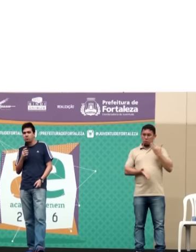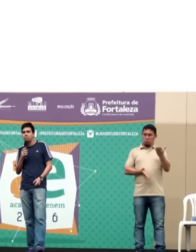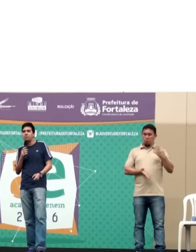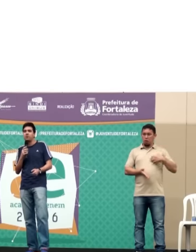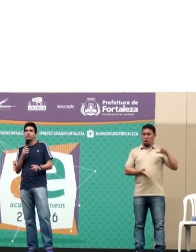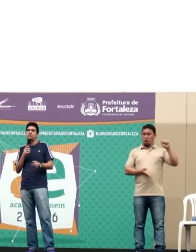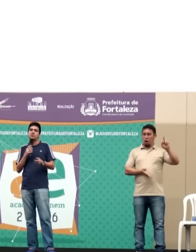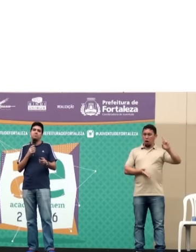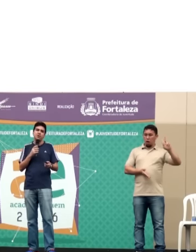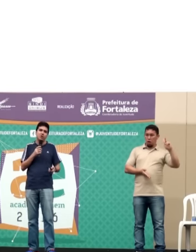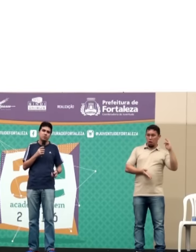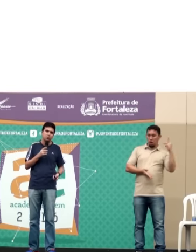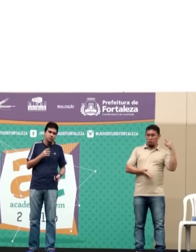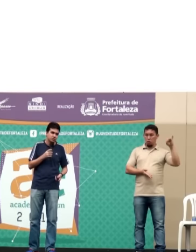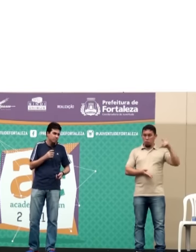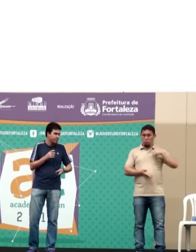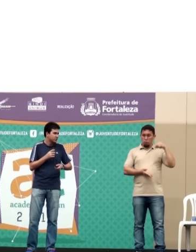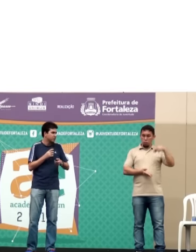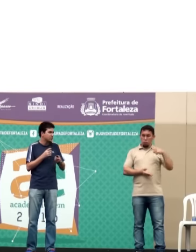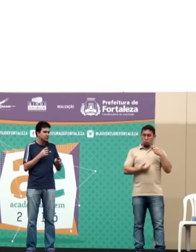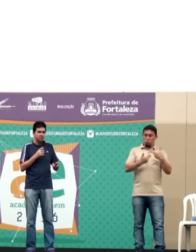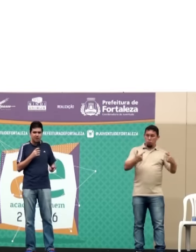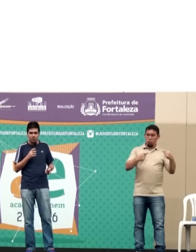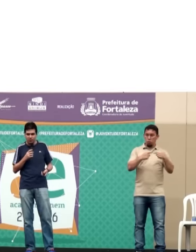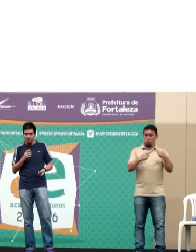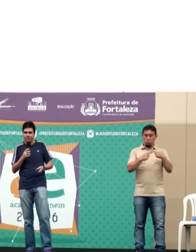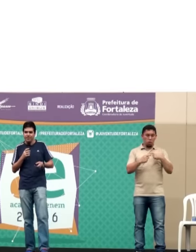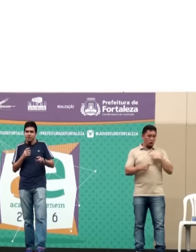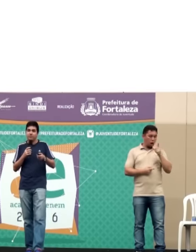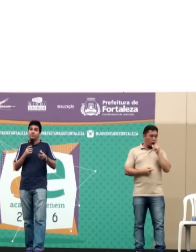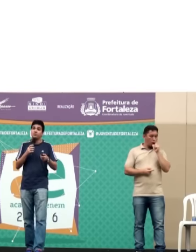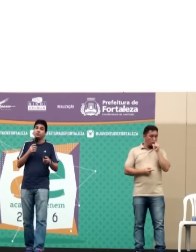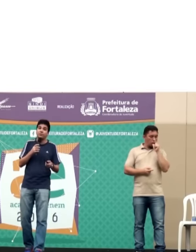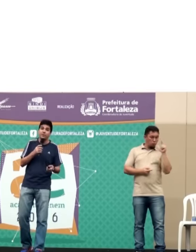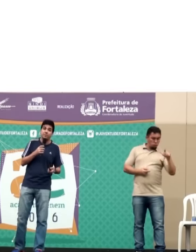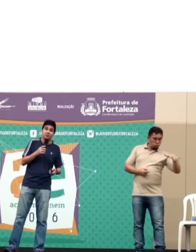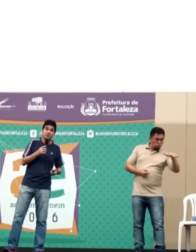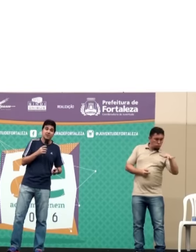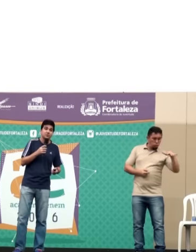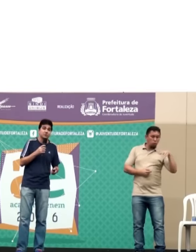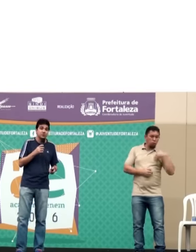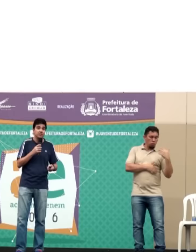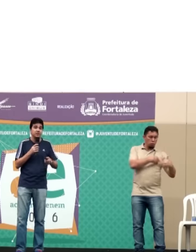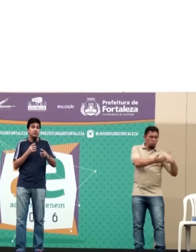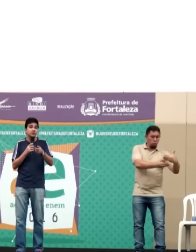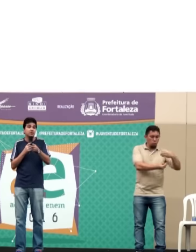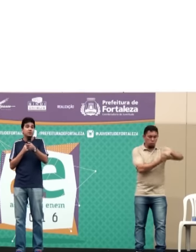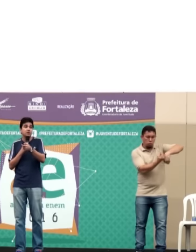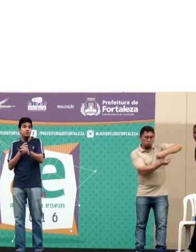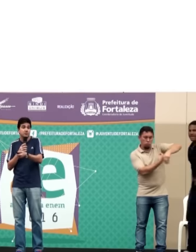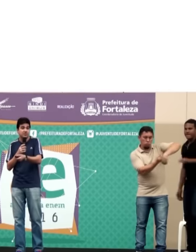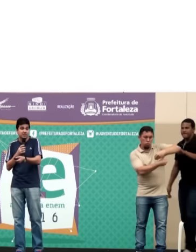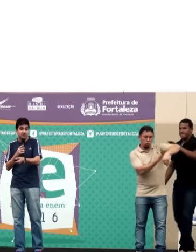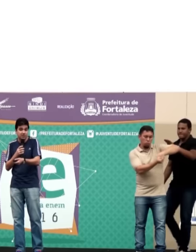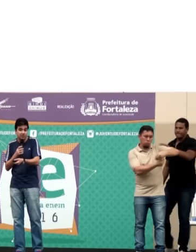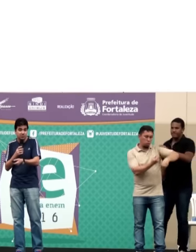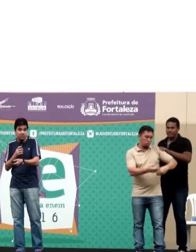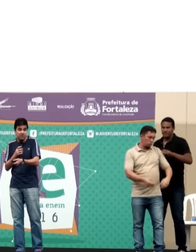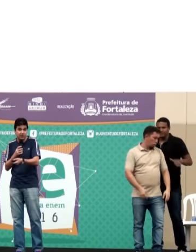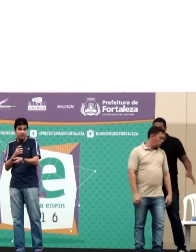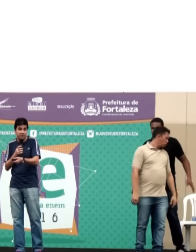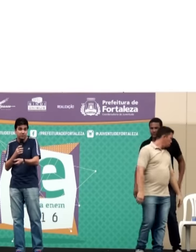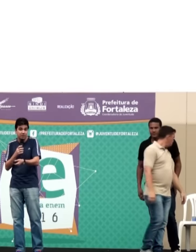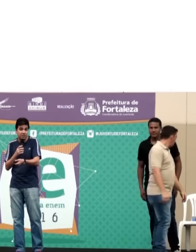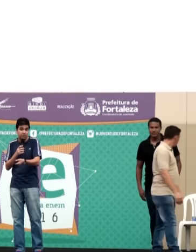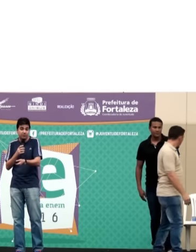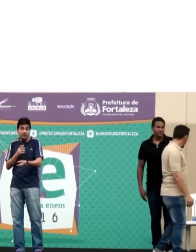ácidos são compostos que, em meio aquoso, solução aquosa, vão sofrer processo de ionização,